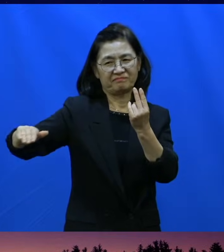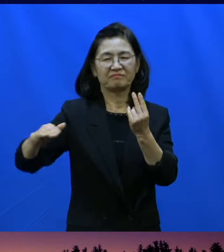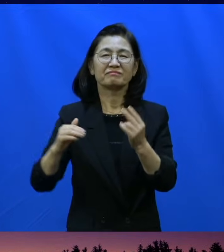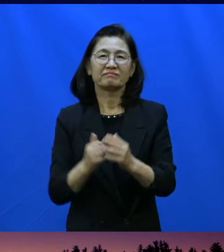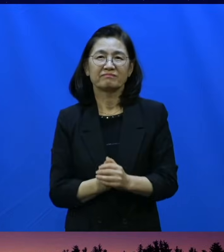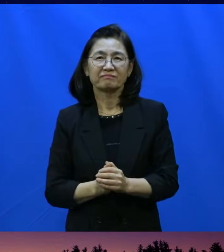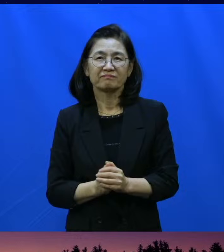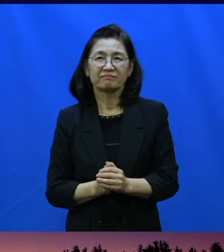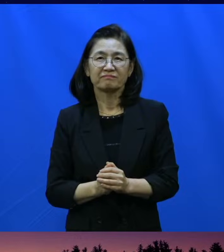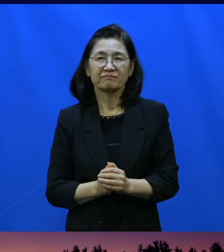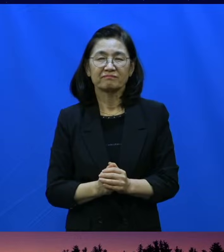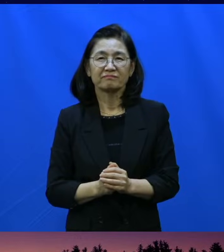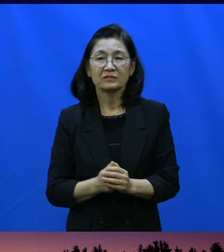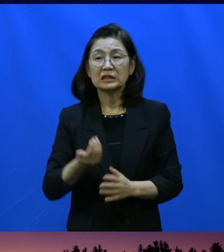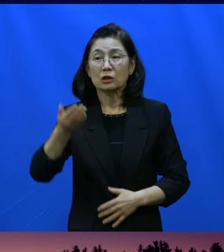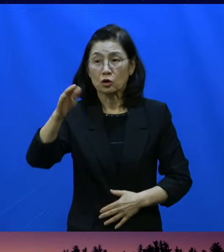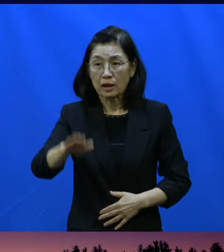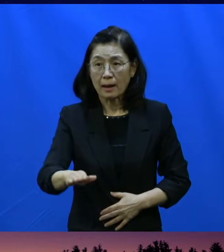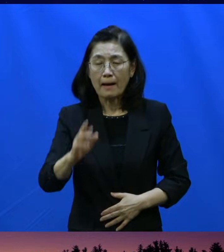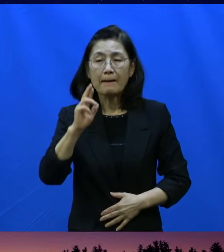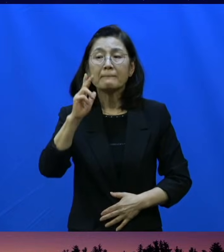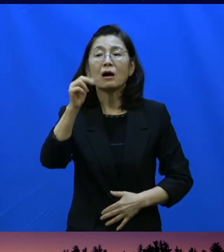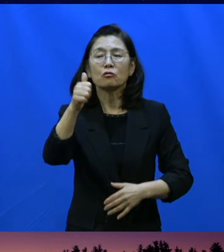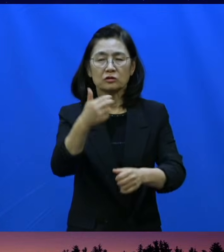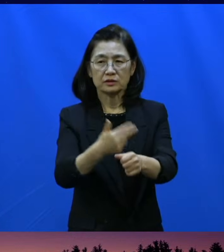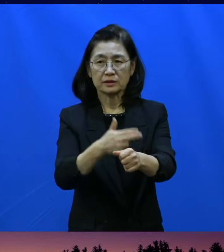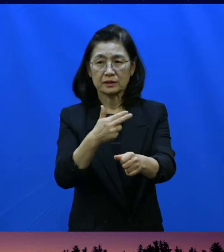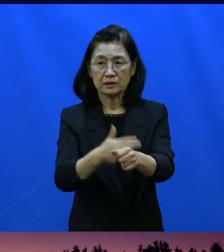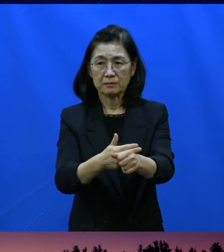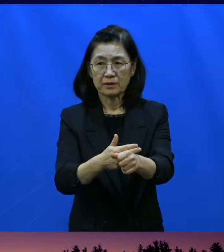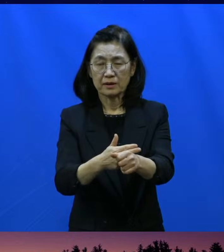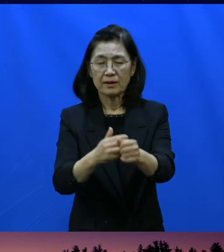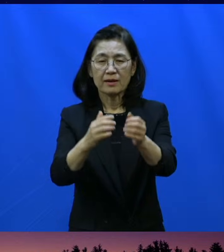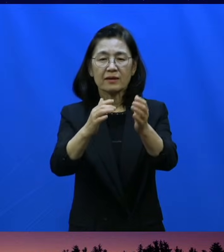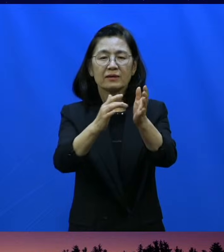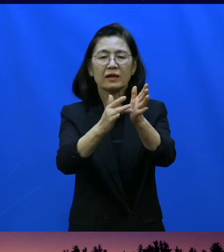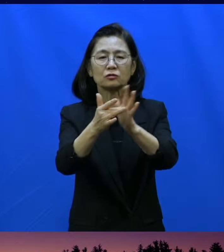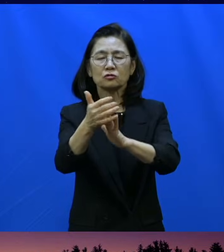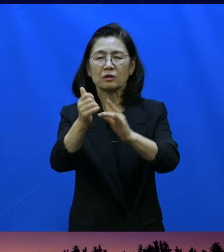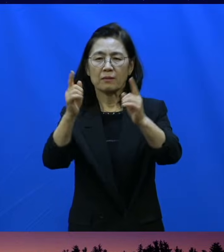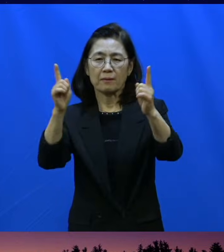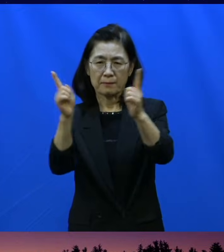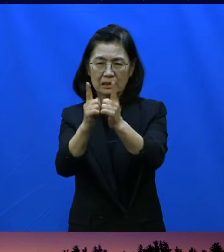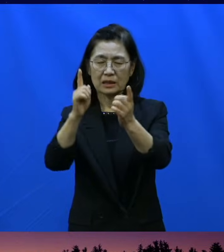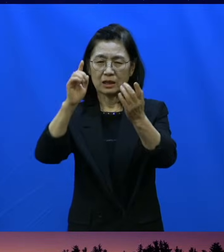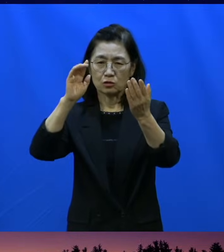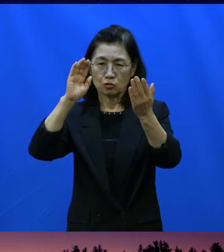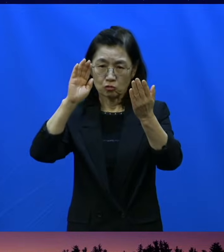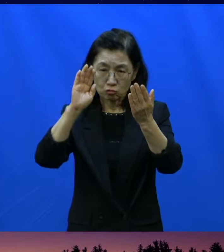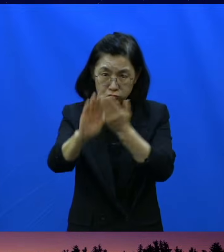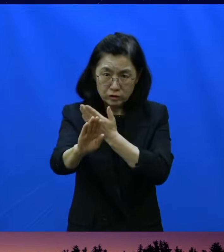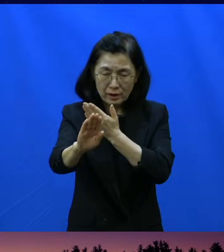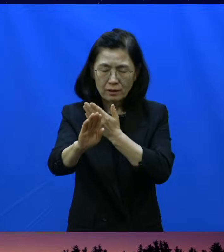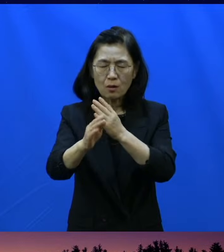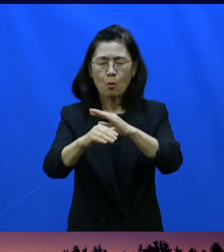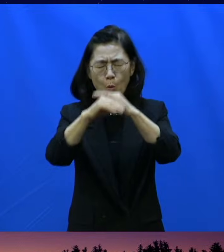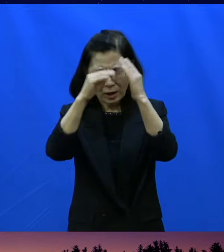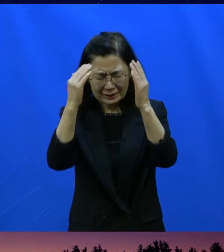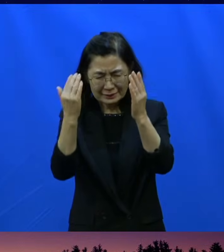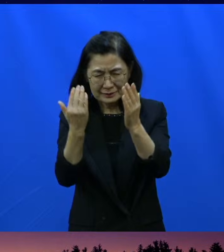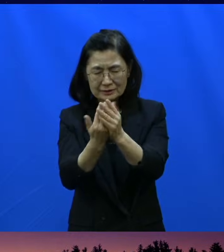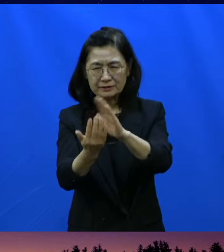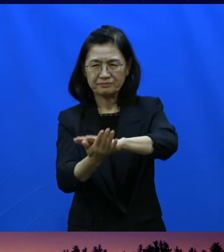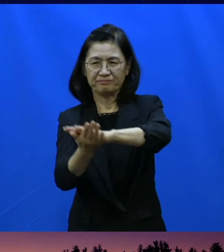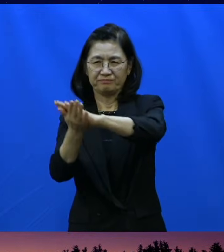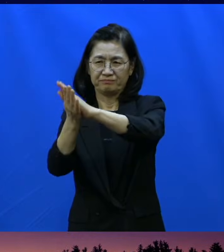근데 언제 바뀌었어요? 다메섹 도상에서 부활하신 예수를 만나고 난 다음에 딱 변한